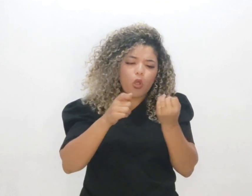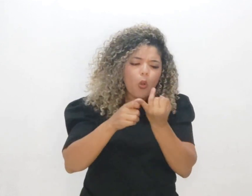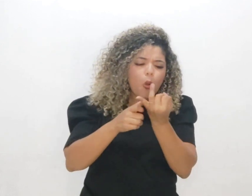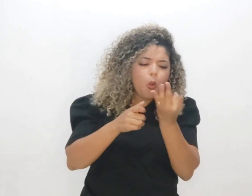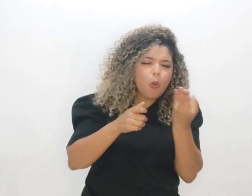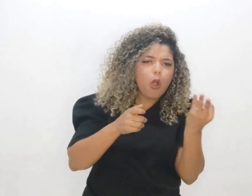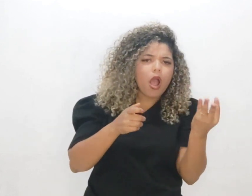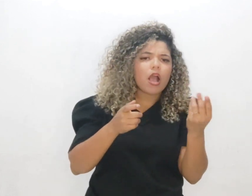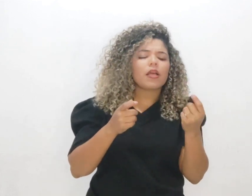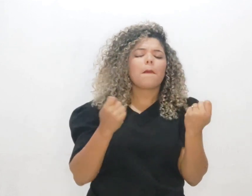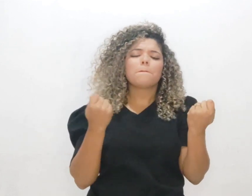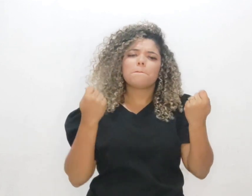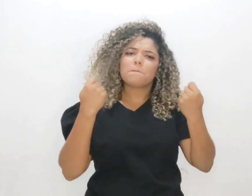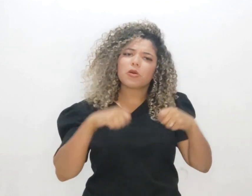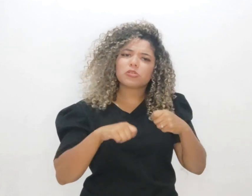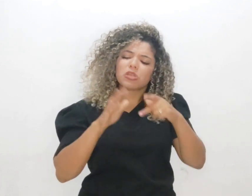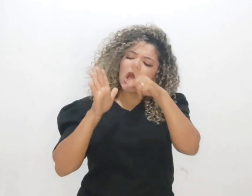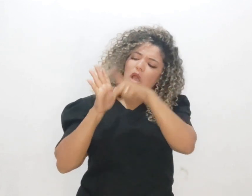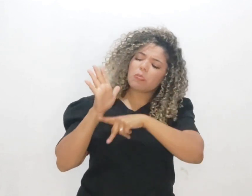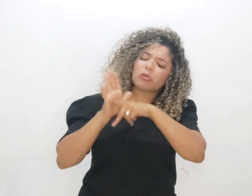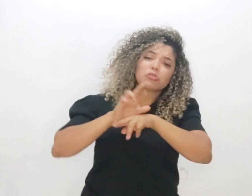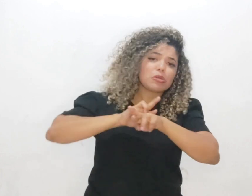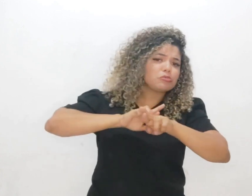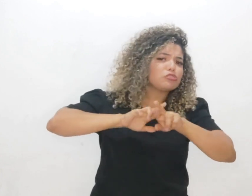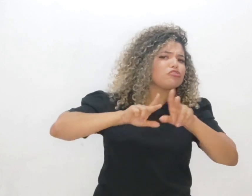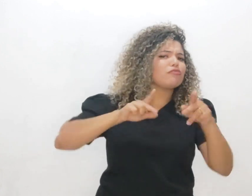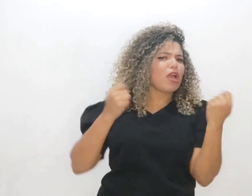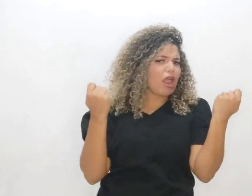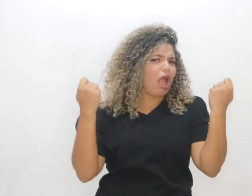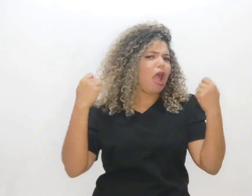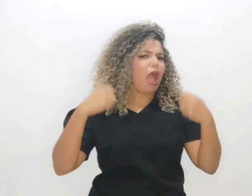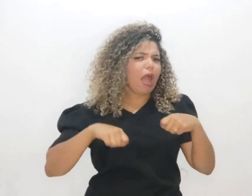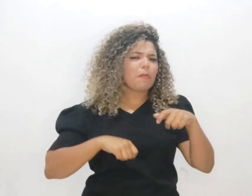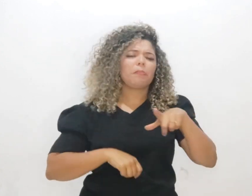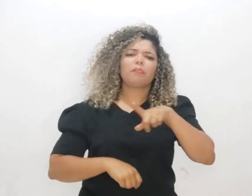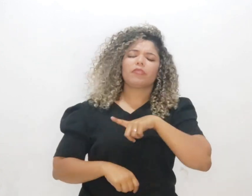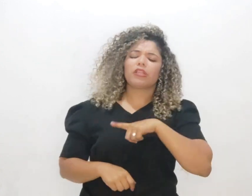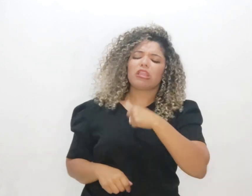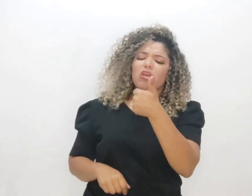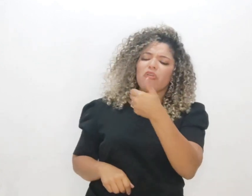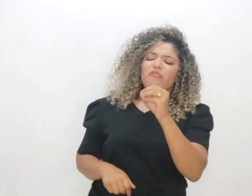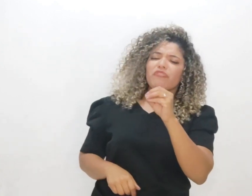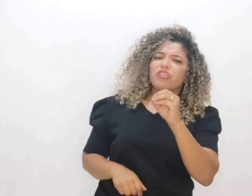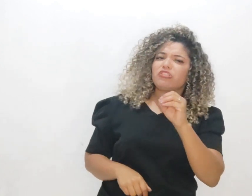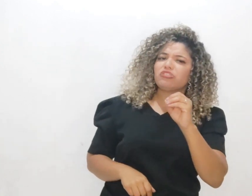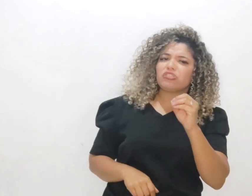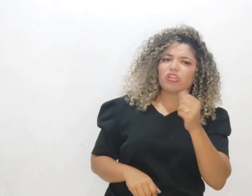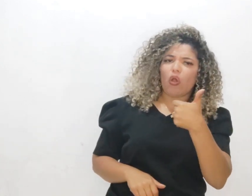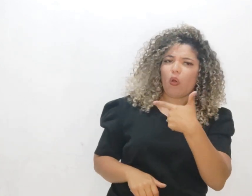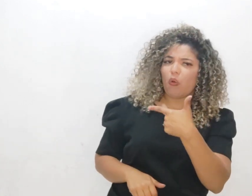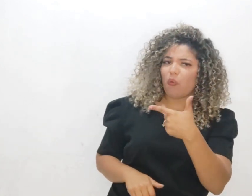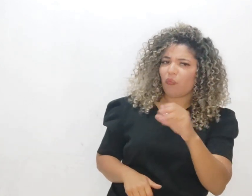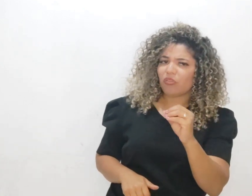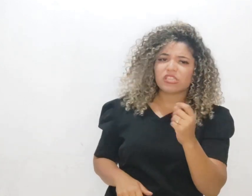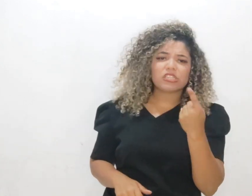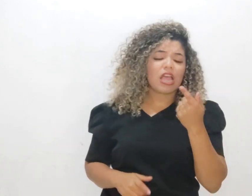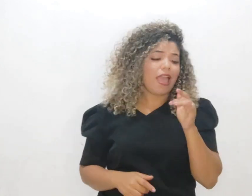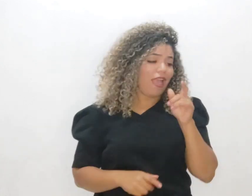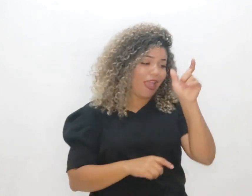isso proporciona projetos também diferentes. Além disso, nós temos com 20 dentes. Essa, por exemplo, nós temos 4